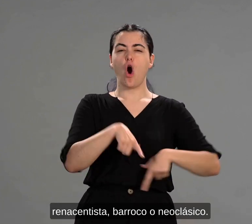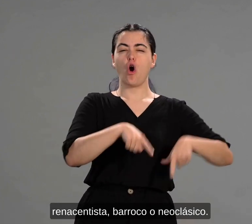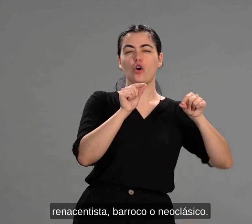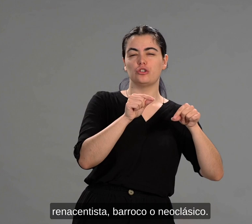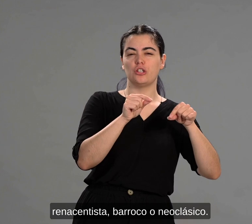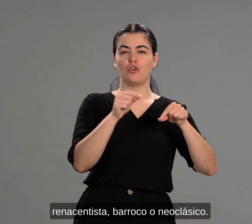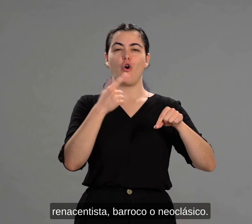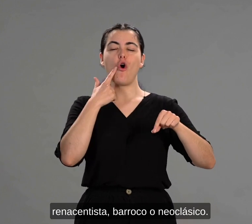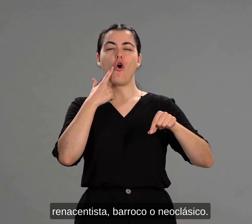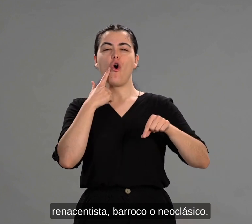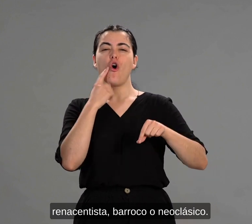barroco o neoclásico.